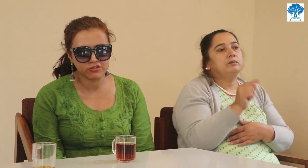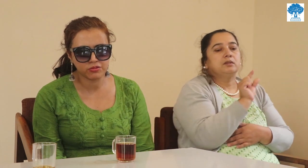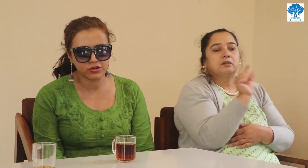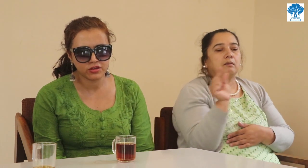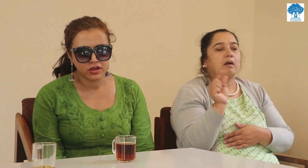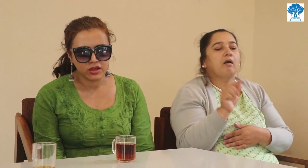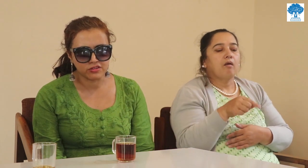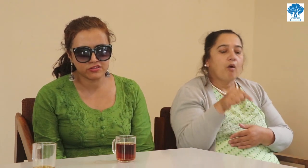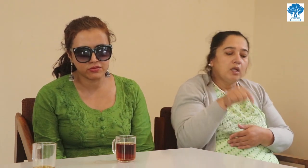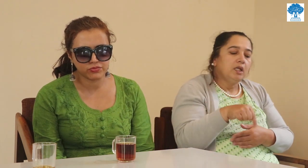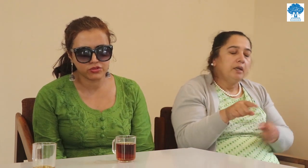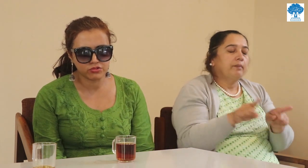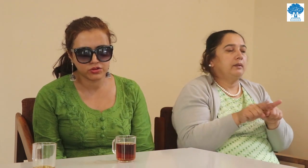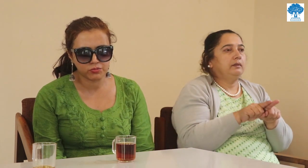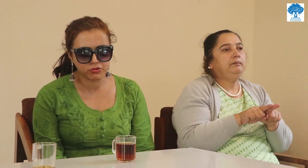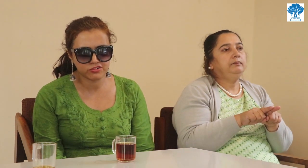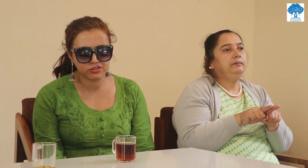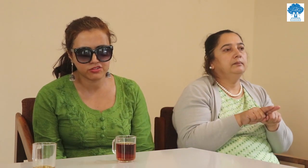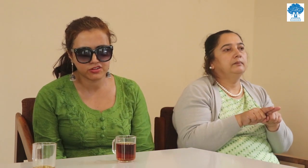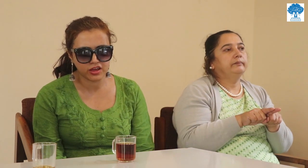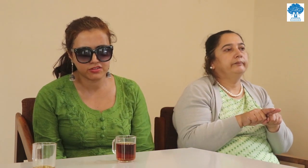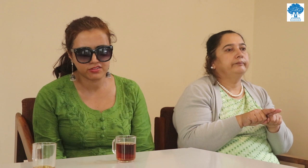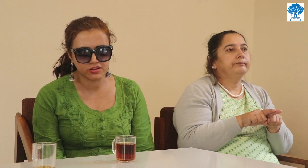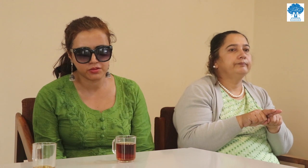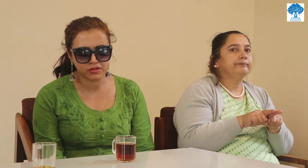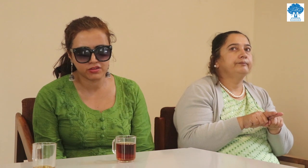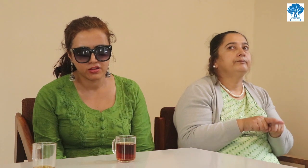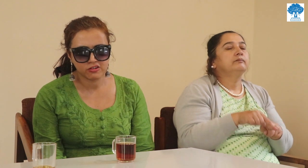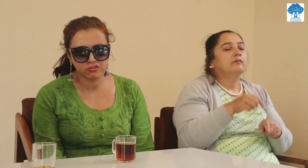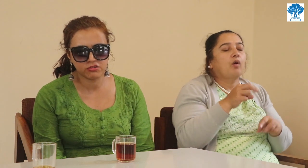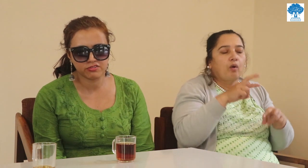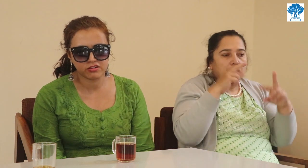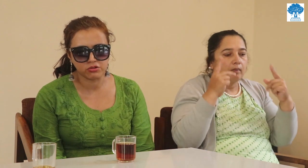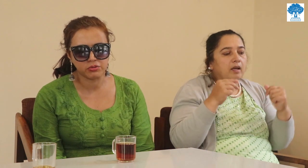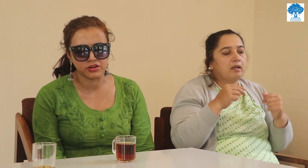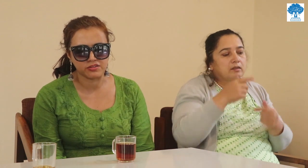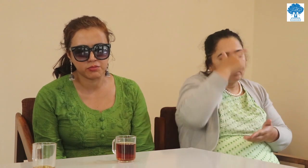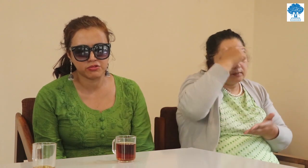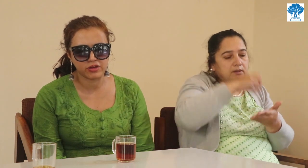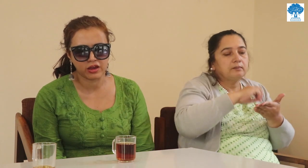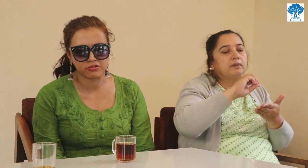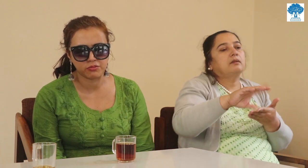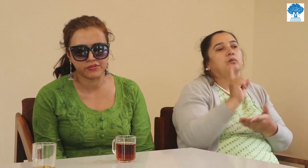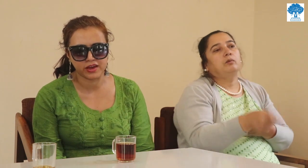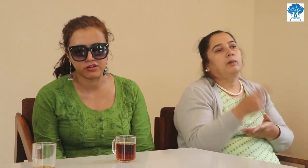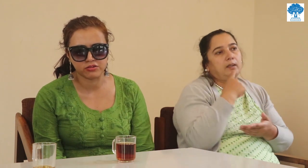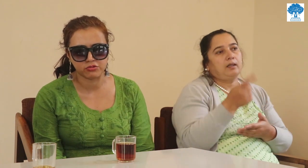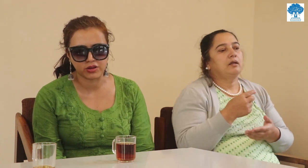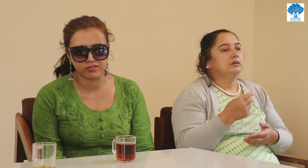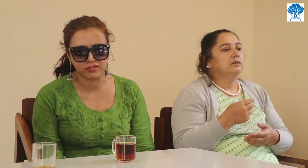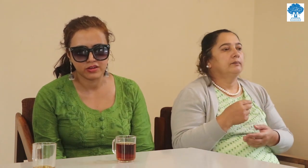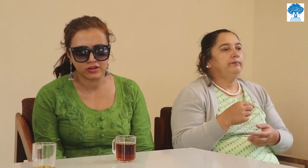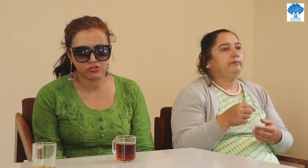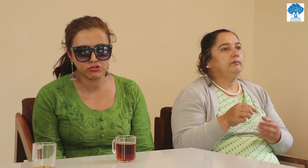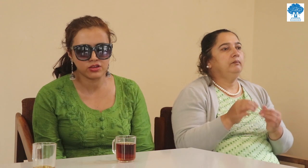सवालमा चाहिँ अझै पनि हिस्ट्री जुन पोस्ट हिस्टोरियलाइजेसन अथवा चाहिँ सोलुसन हो भन्ने हिसाबले जुन आएको छ वैयाकरणको